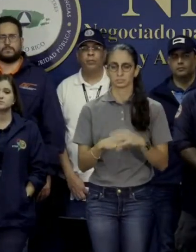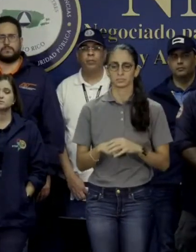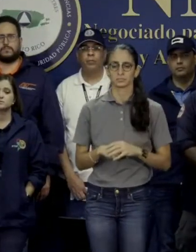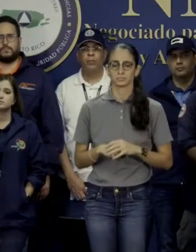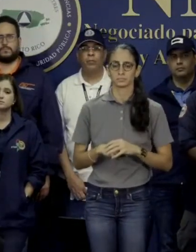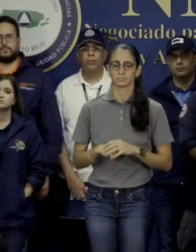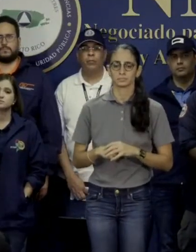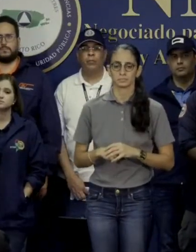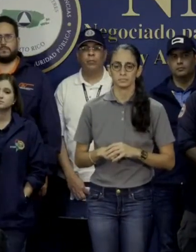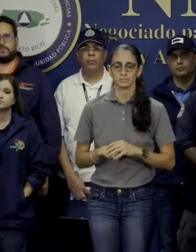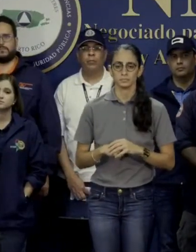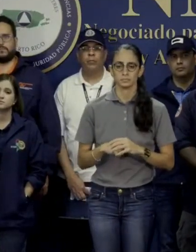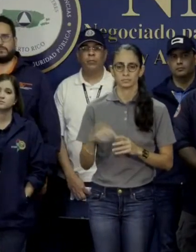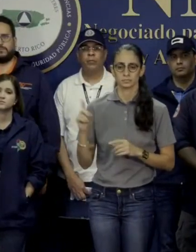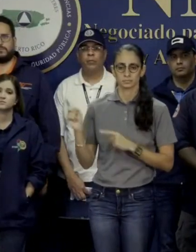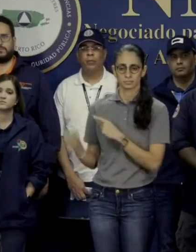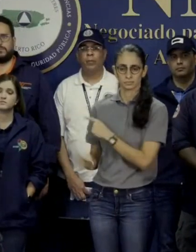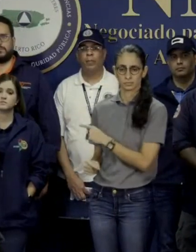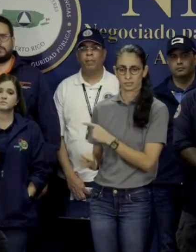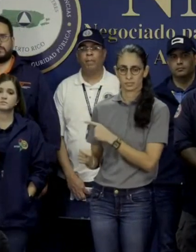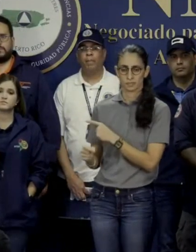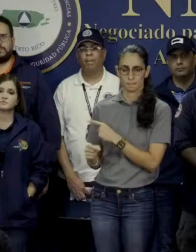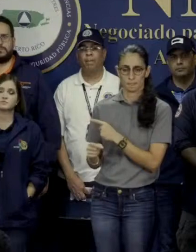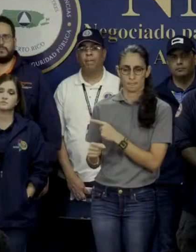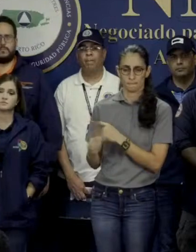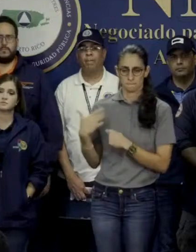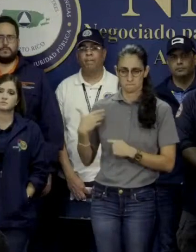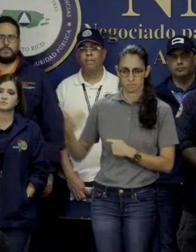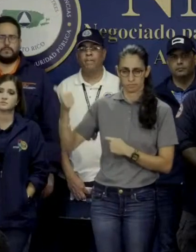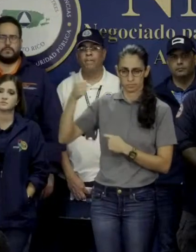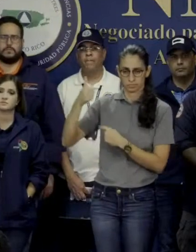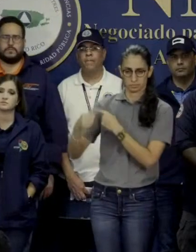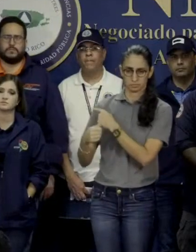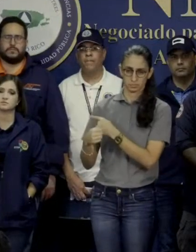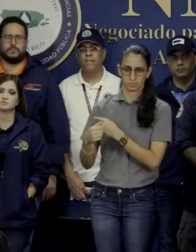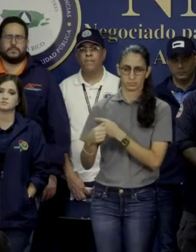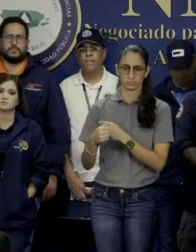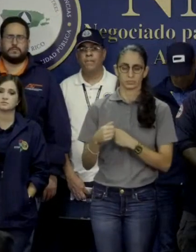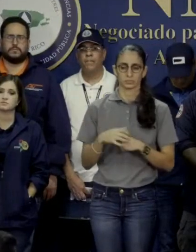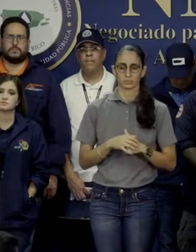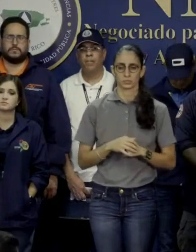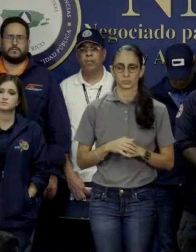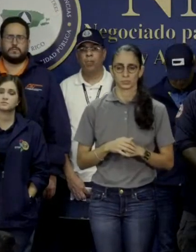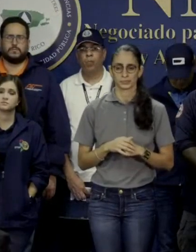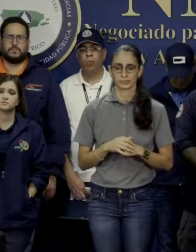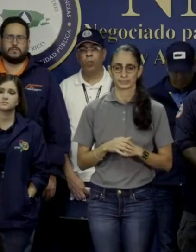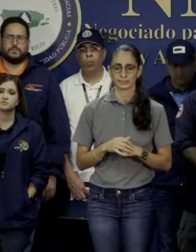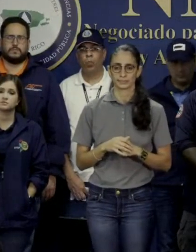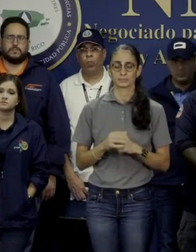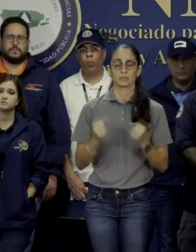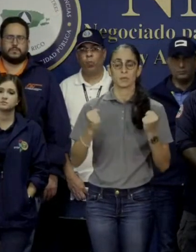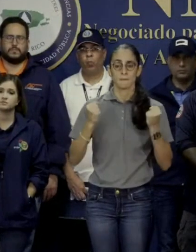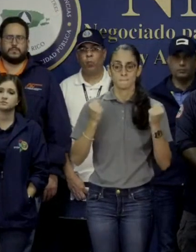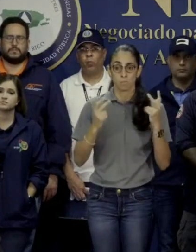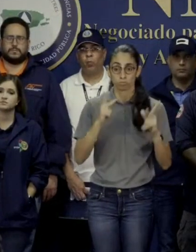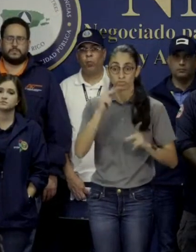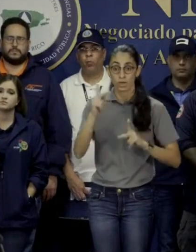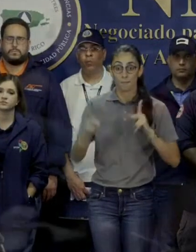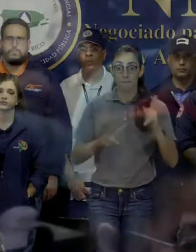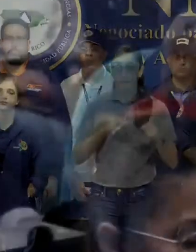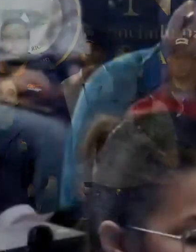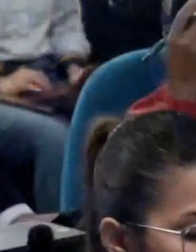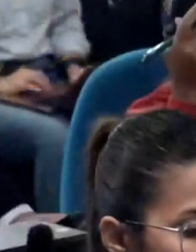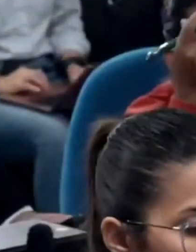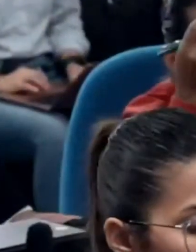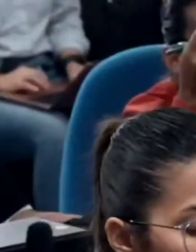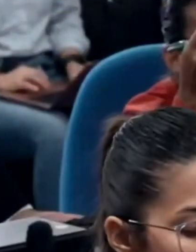de David, después de hablar con el general, uno de los denominadores comunes es la renuencia de mucha gente a abandonar, y sabemos que